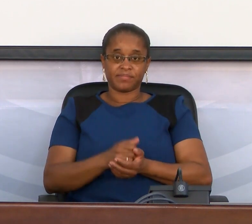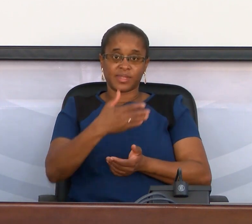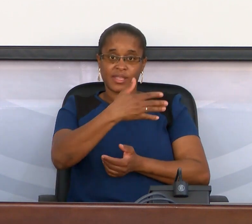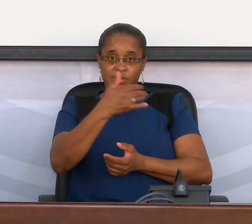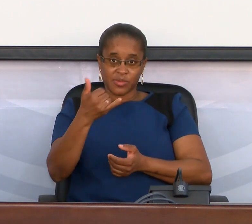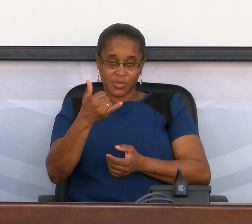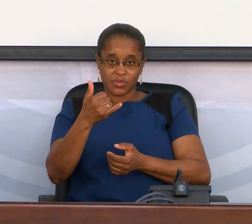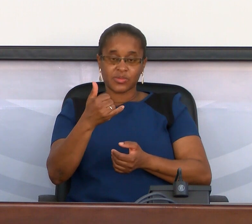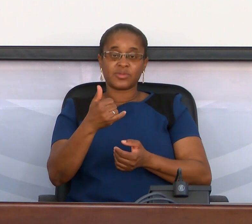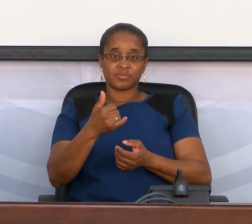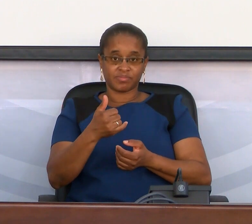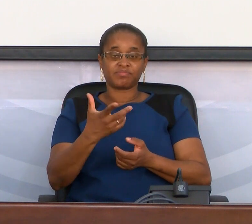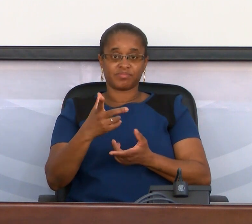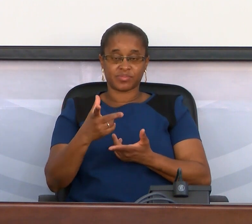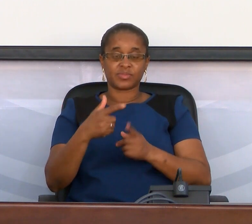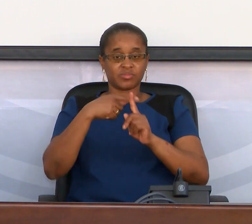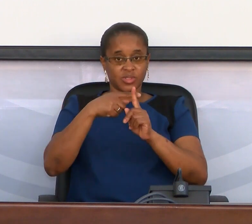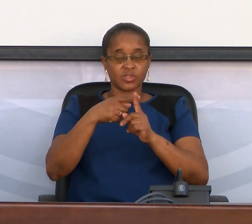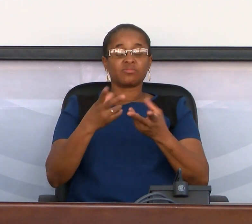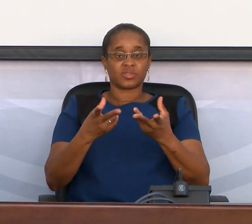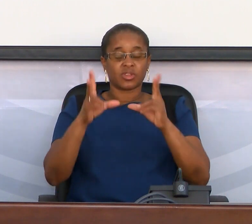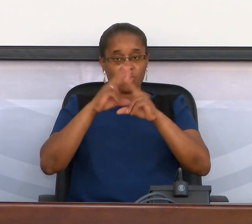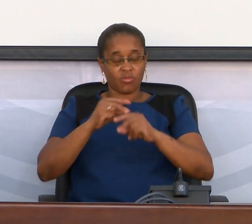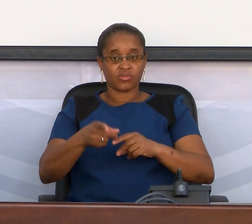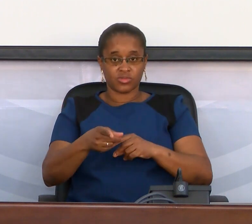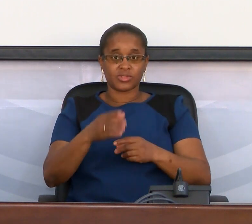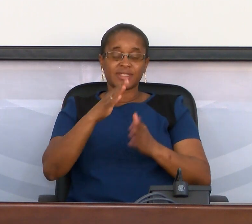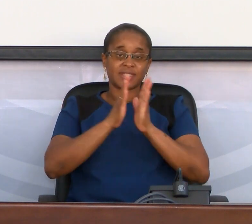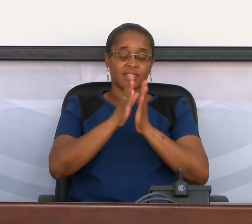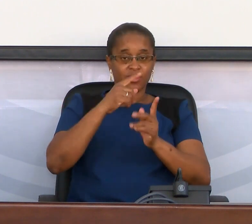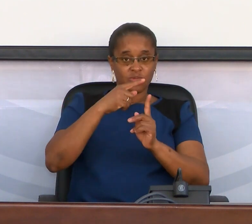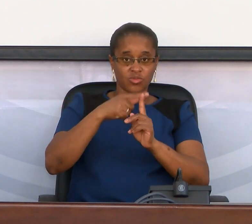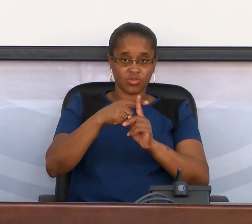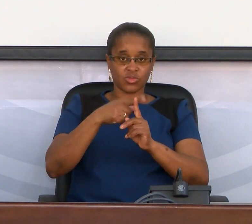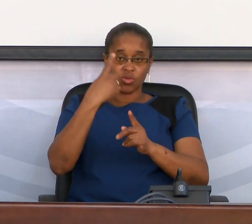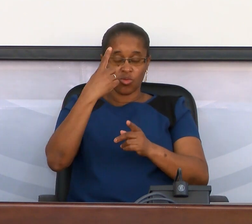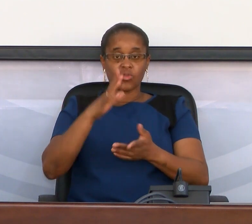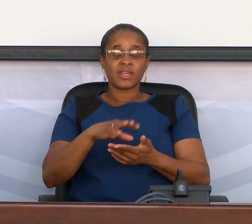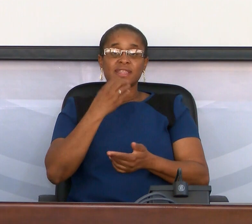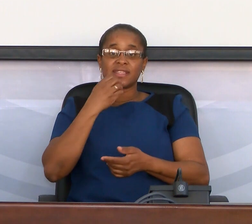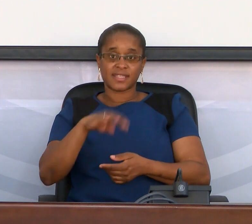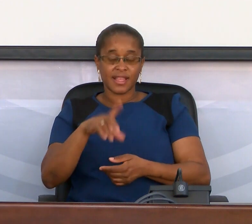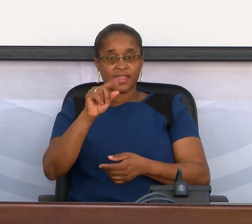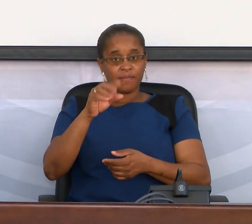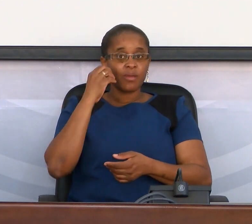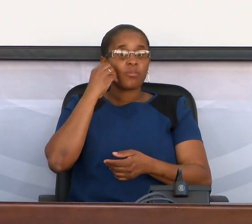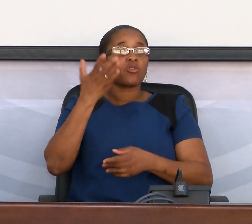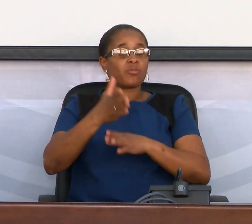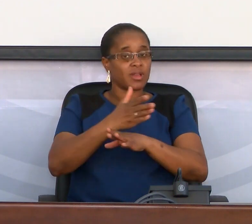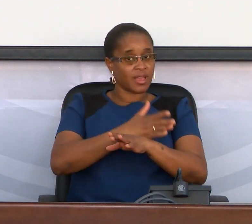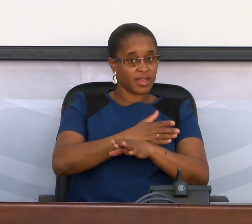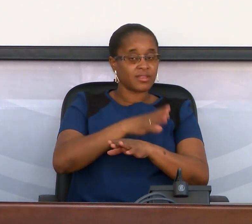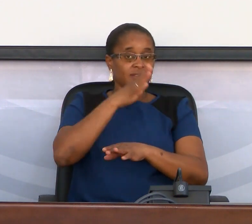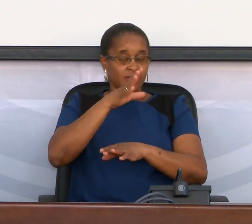12 casos novos, Santa Cruz com um caso e Sal, como já foi referido há bocado e está